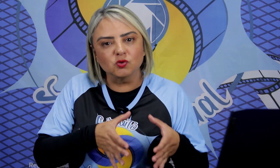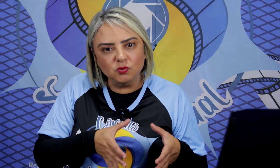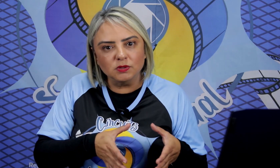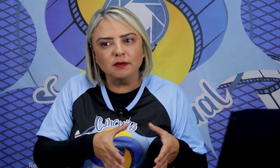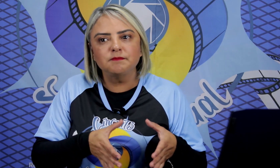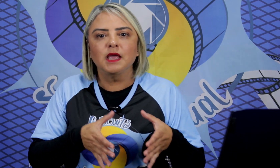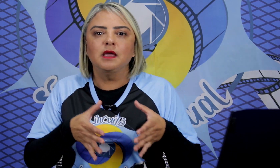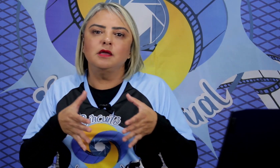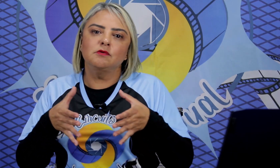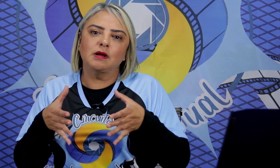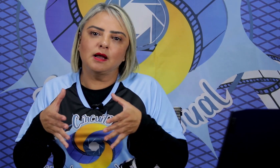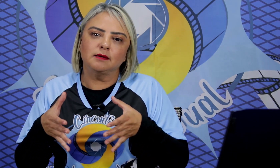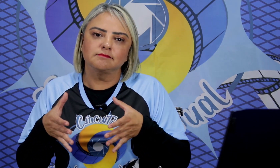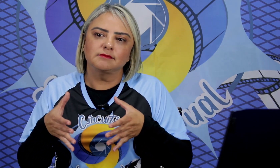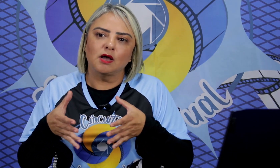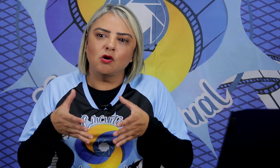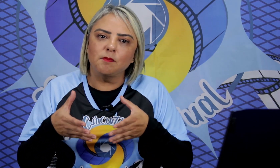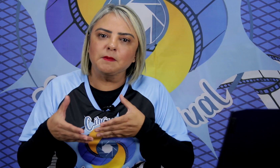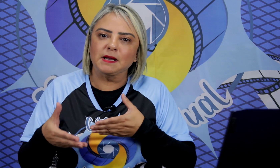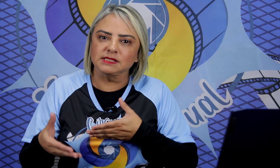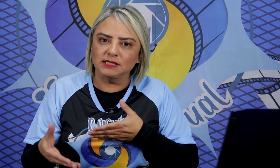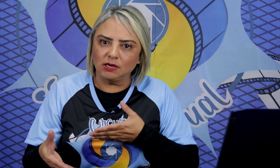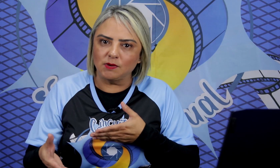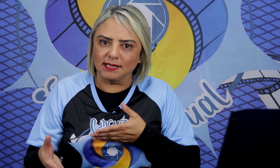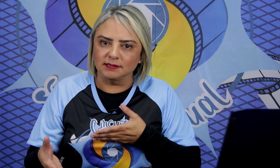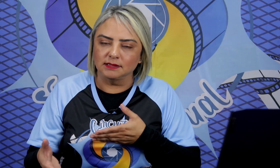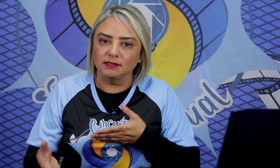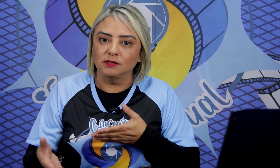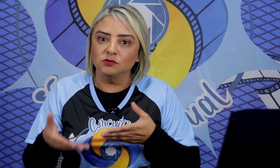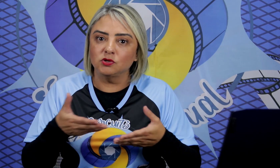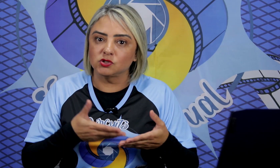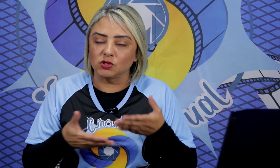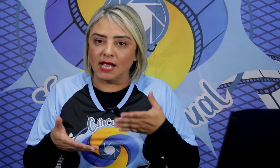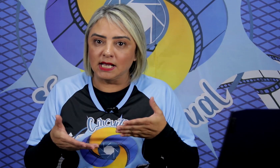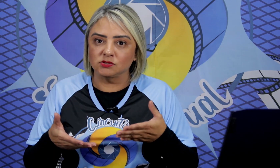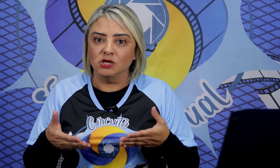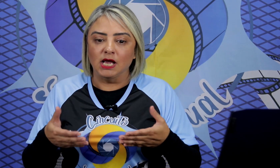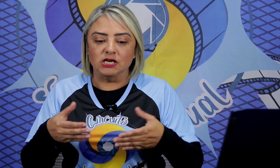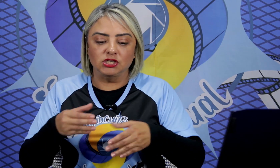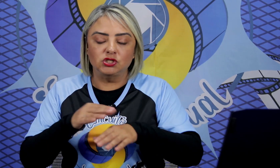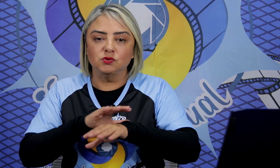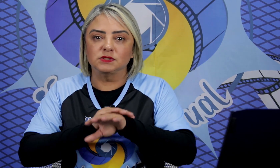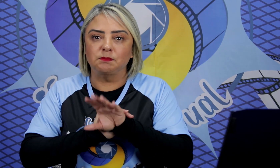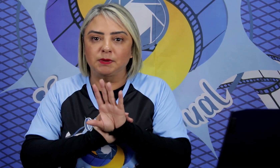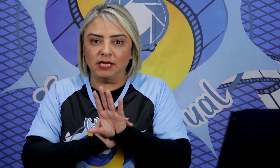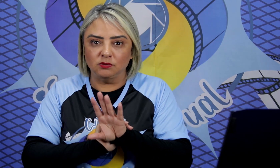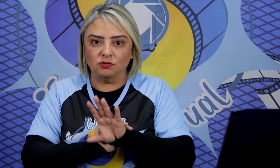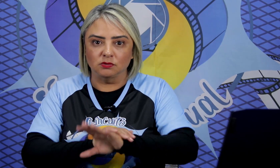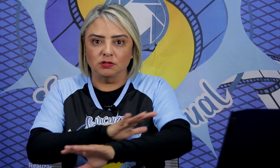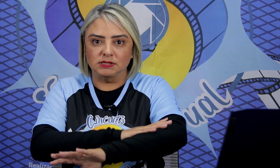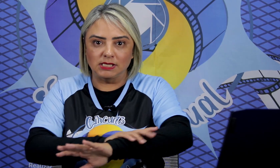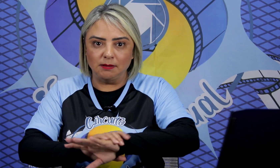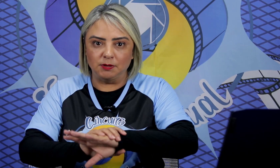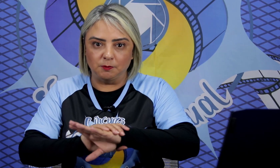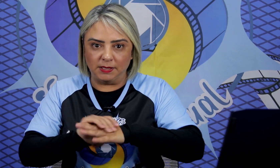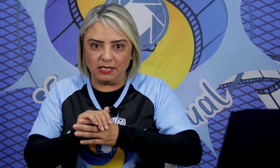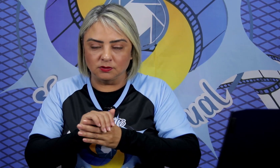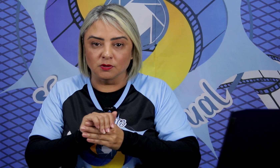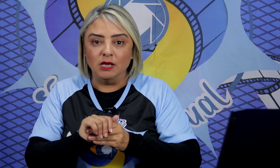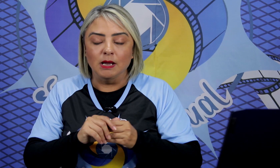postura e uma roupa mais adequada. No nosso caso, a gente usa preto, sempre o preto,